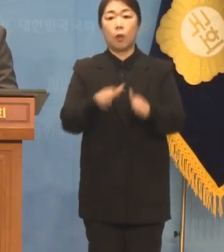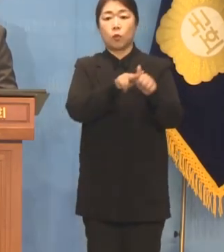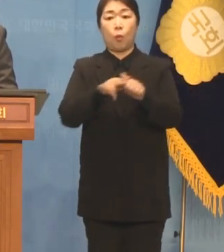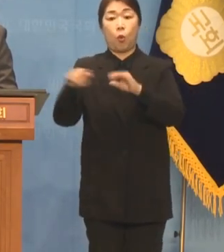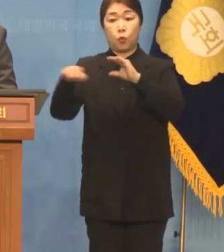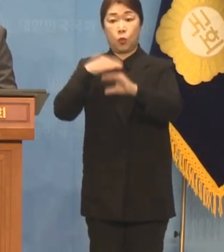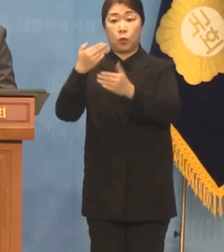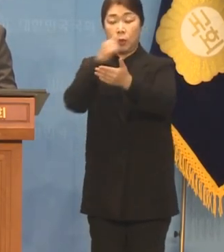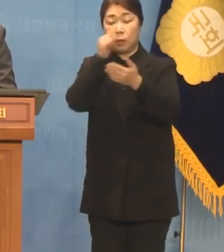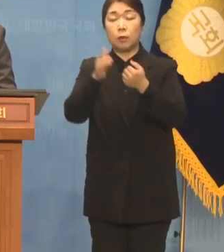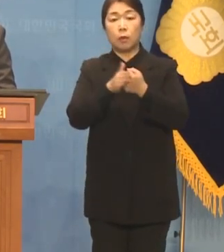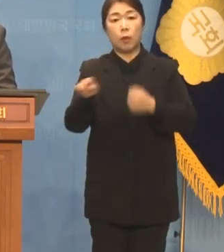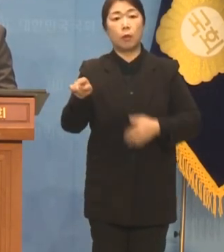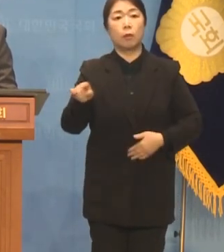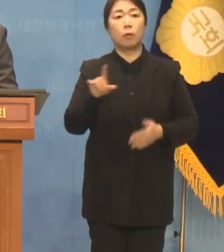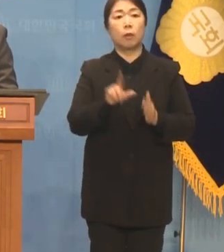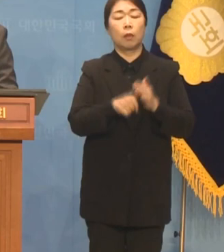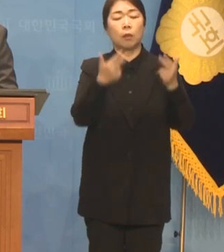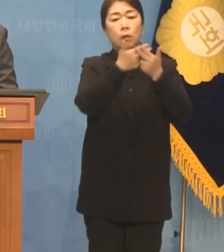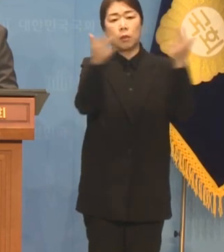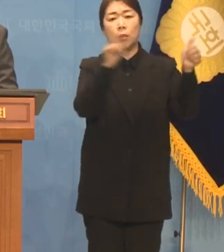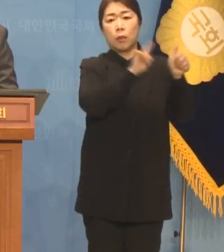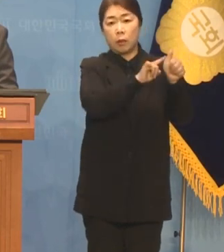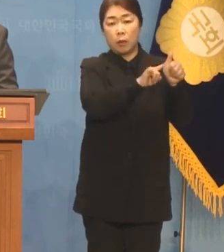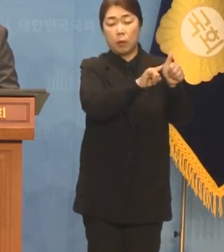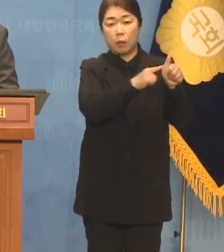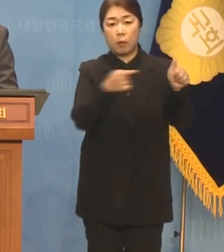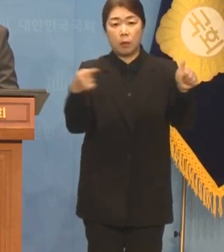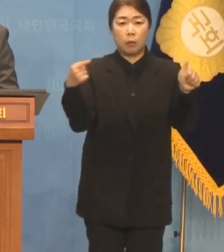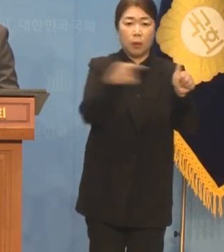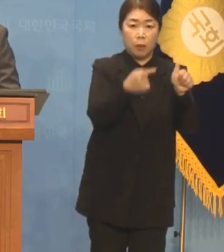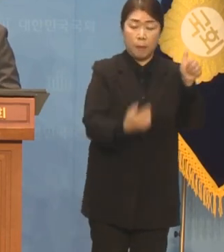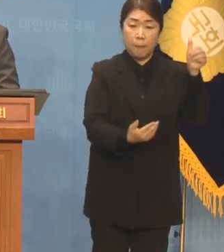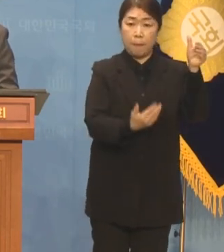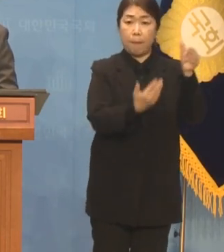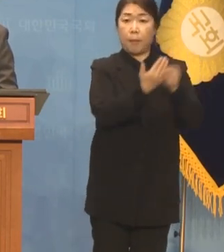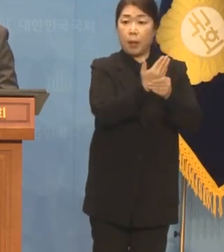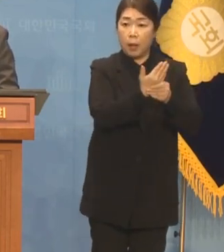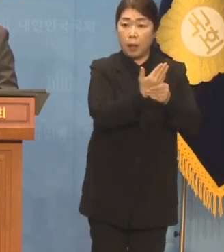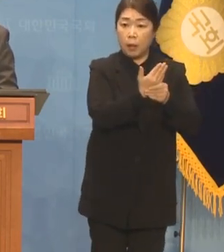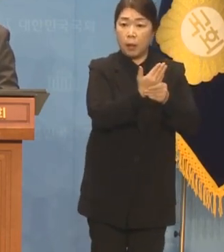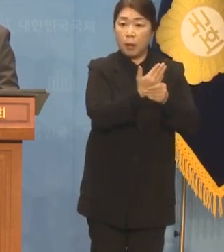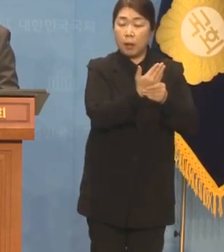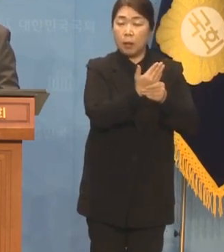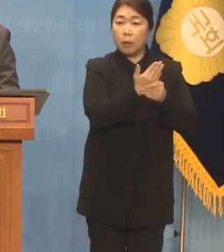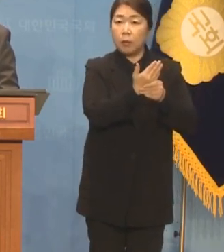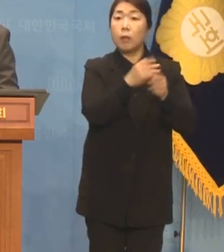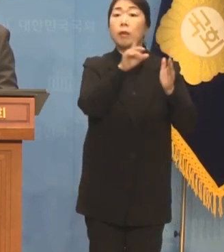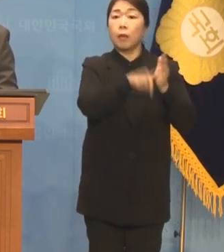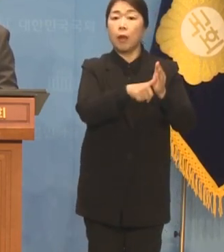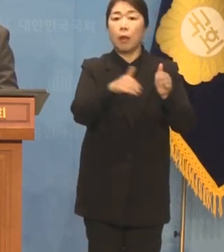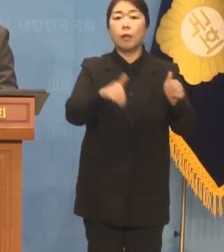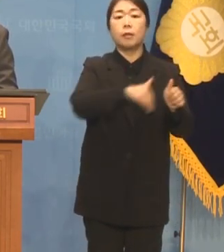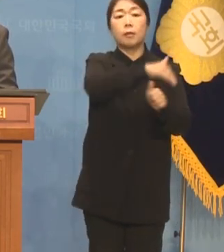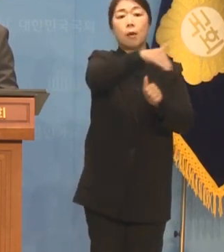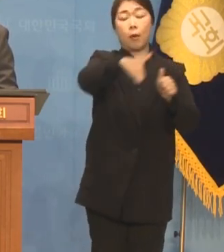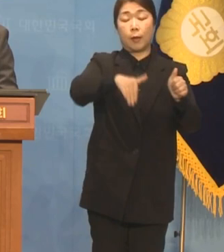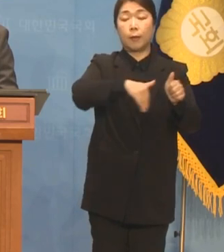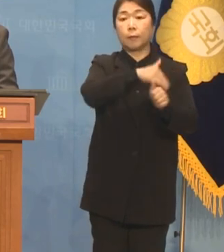내용은 당시에 이재명 대표에 대한 테러 행위가 발생을 했을 당시